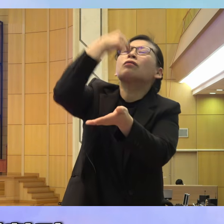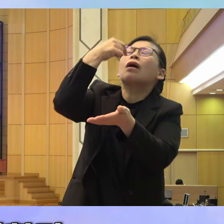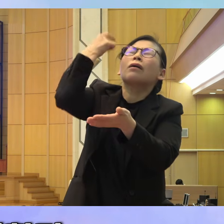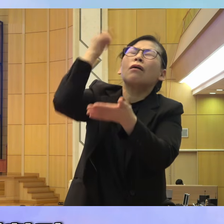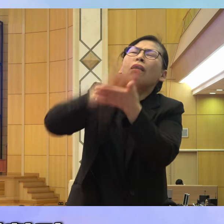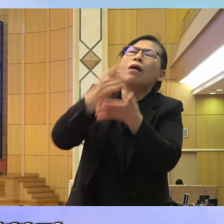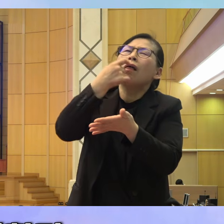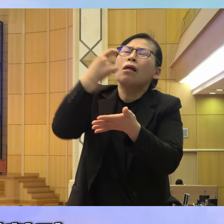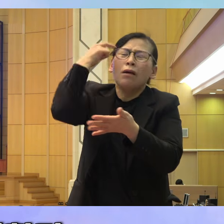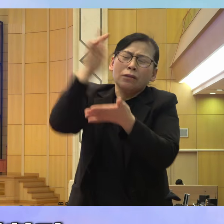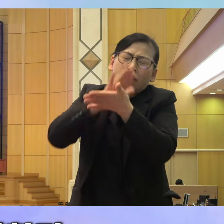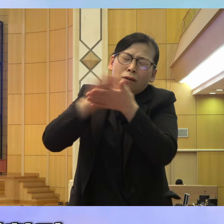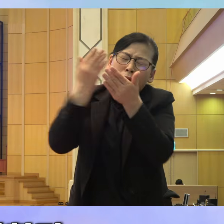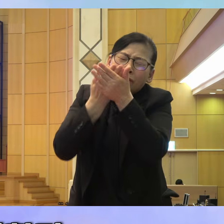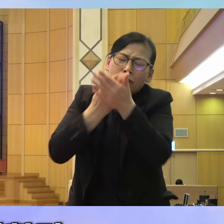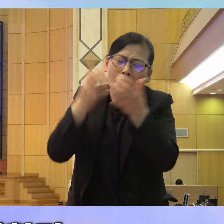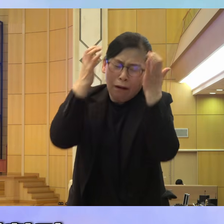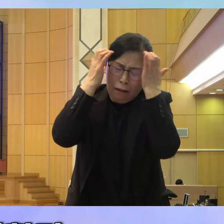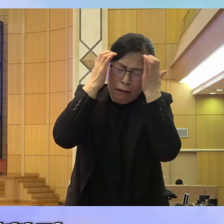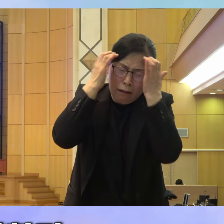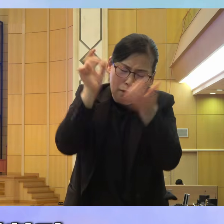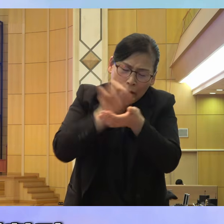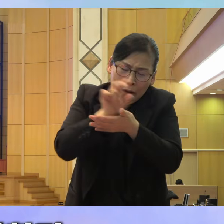가운데서 괴로워합니다.